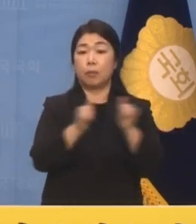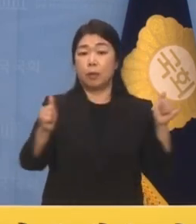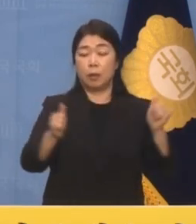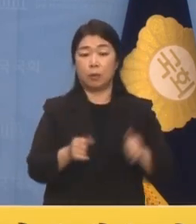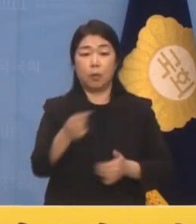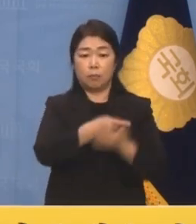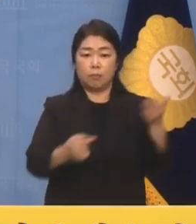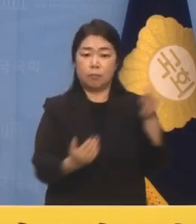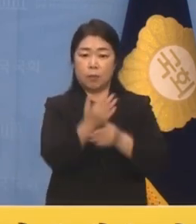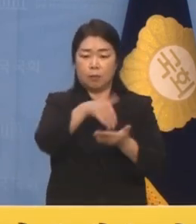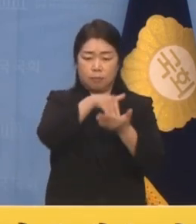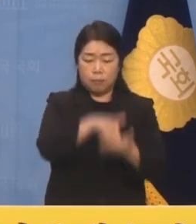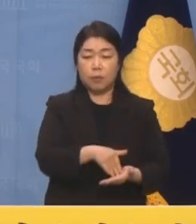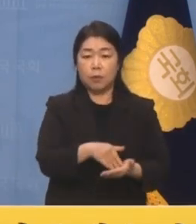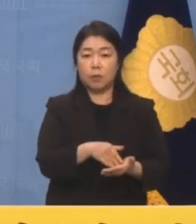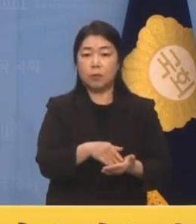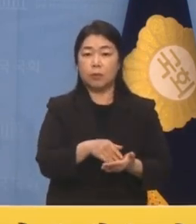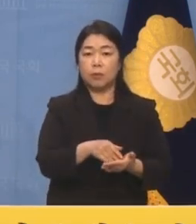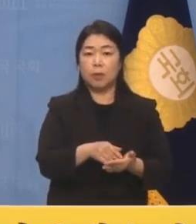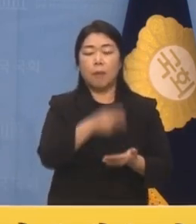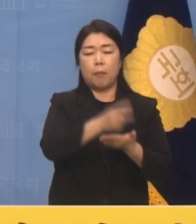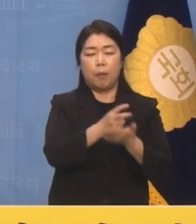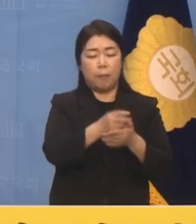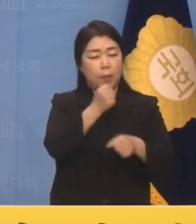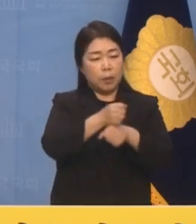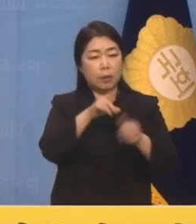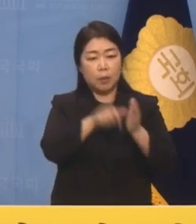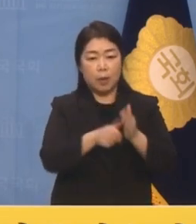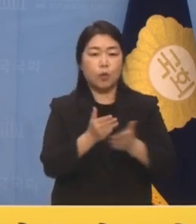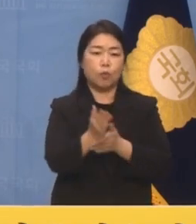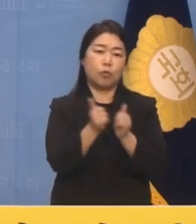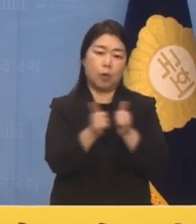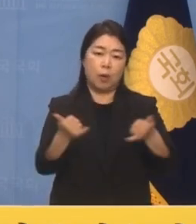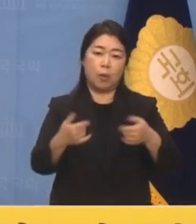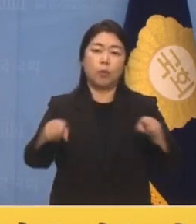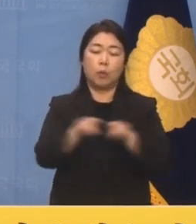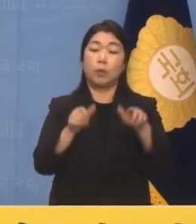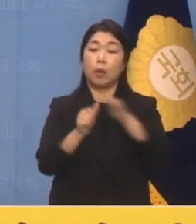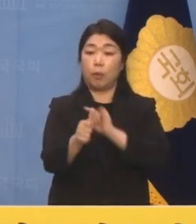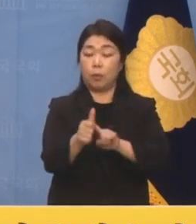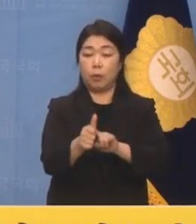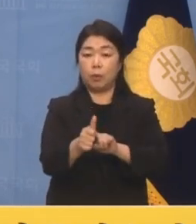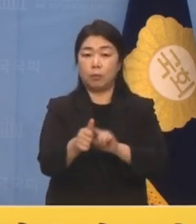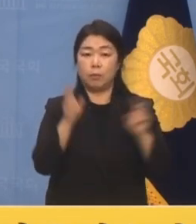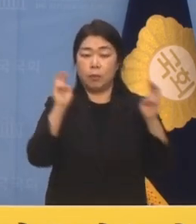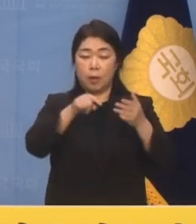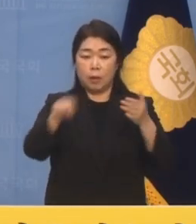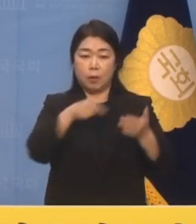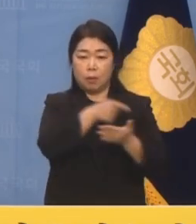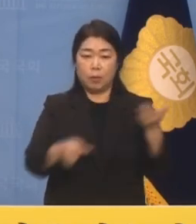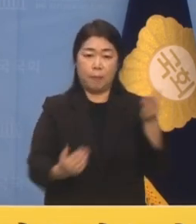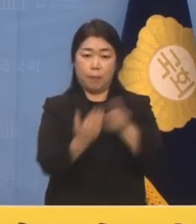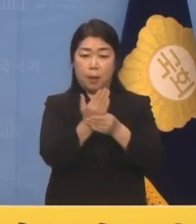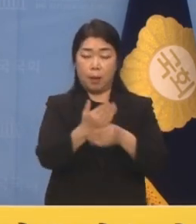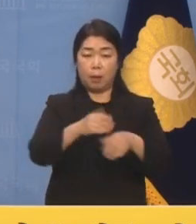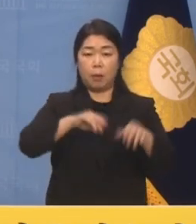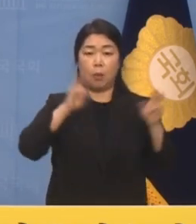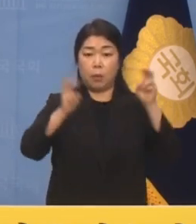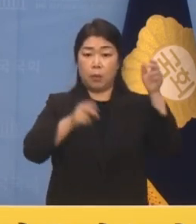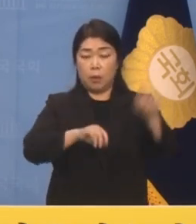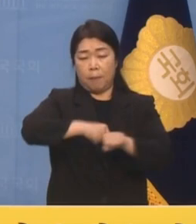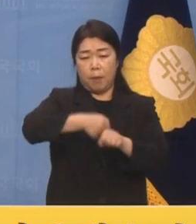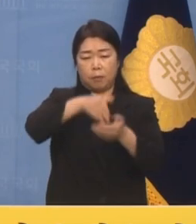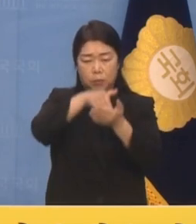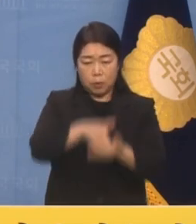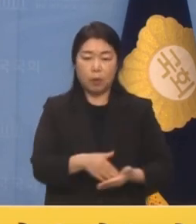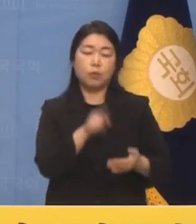중대재해 전문가의 공동대표를 비롯해서 중대재해처벌법 제정 등 다양한 사회 현안과 노동 현안에 대한 입법